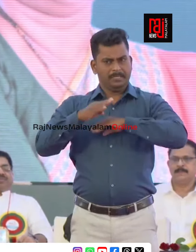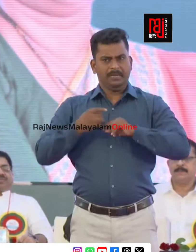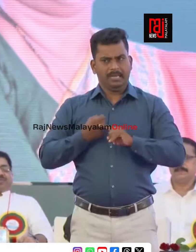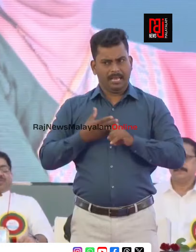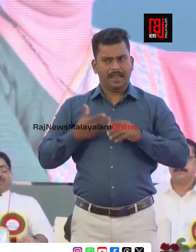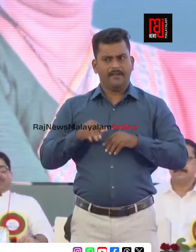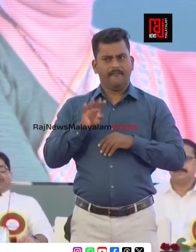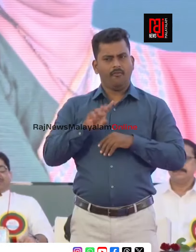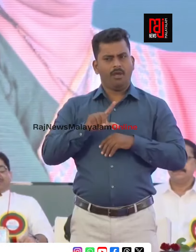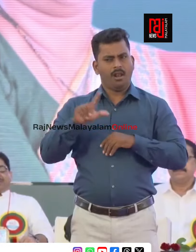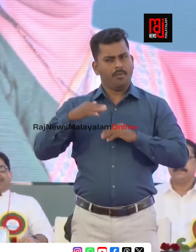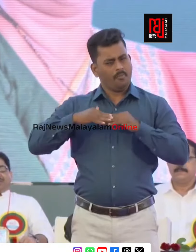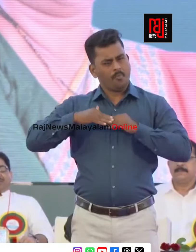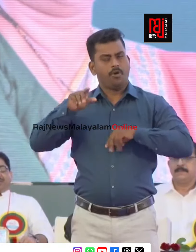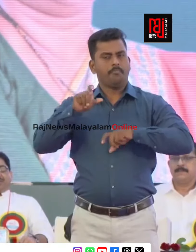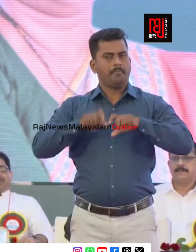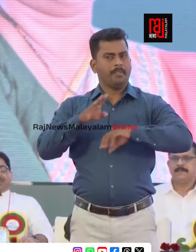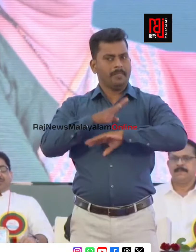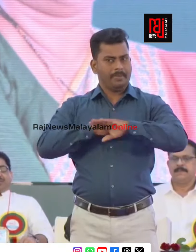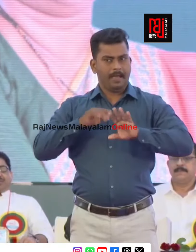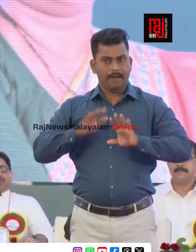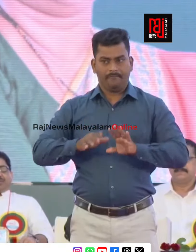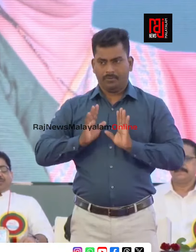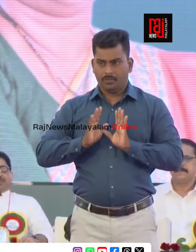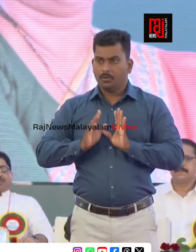നോക്കിയാൽ ഒട്ടേറെ പദ്ധതികൾ